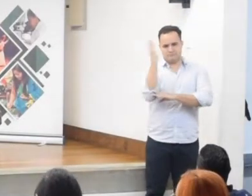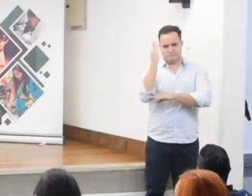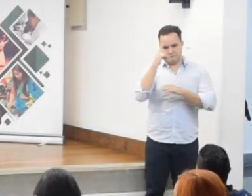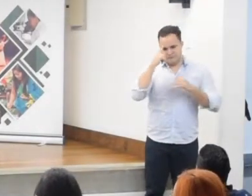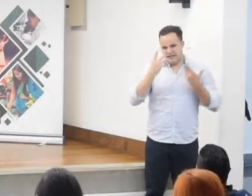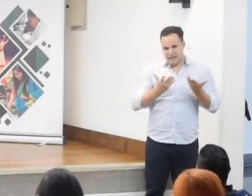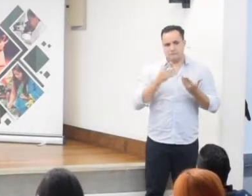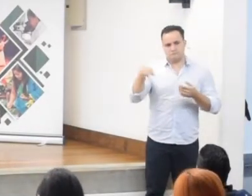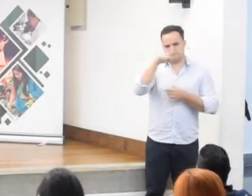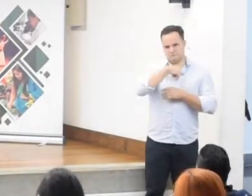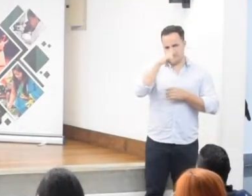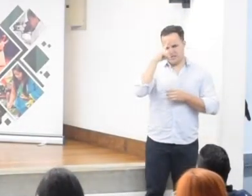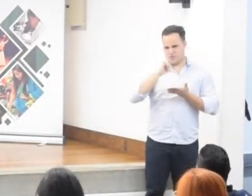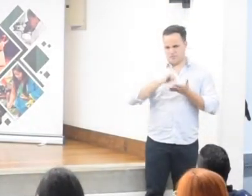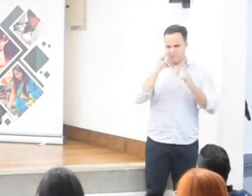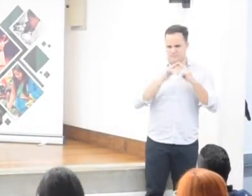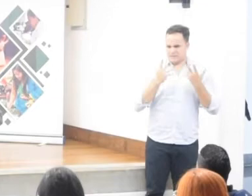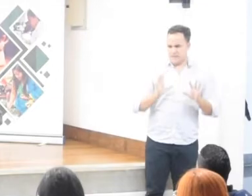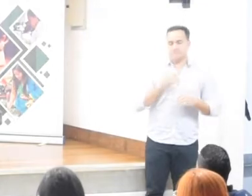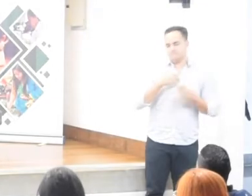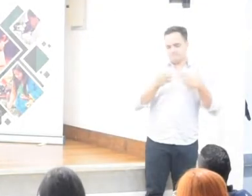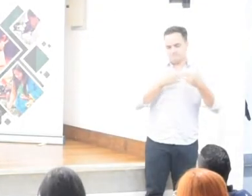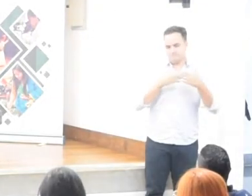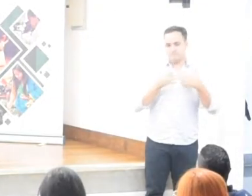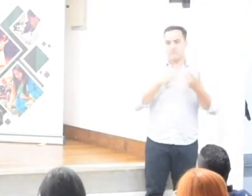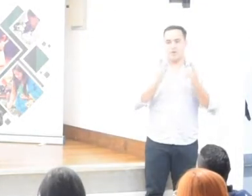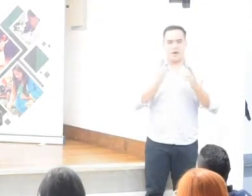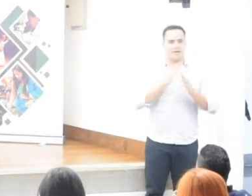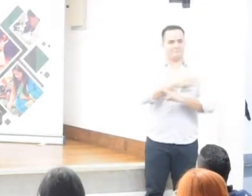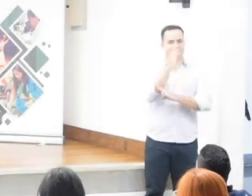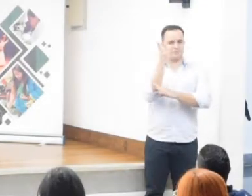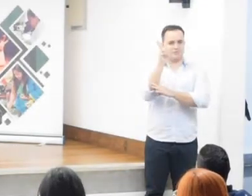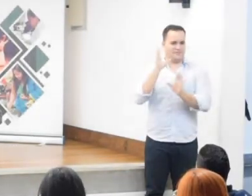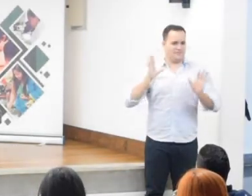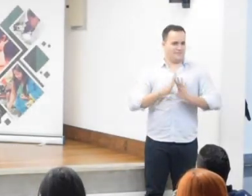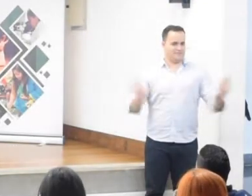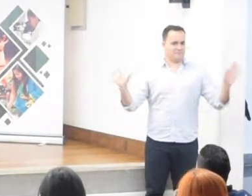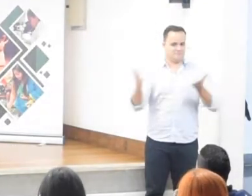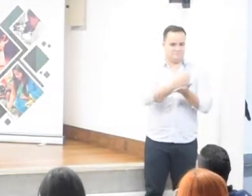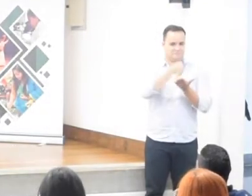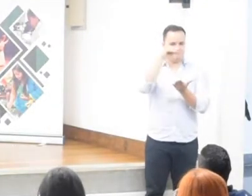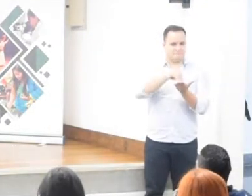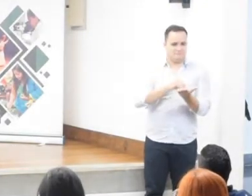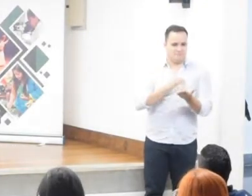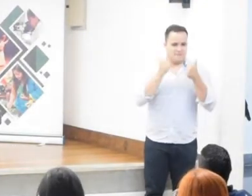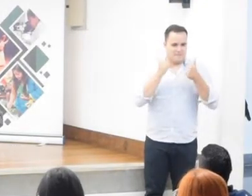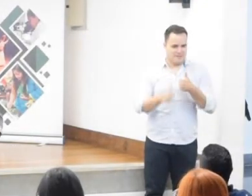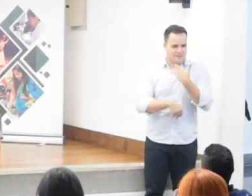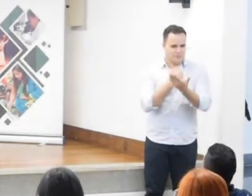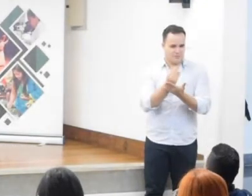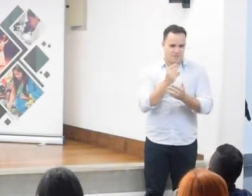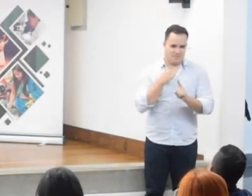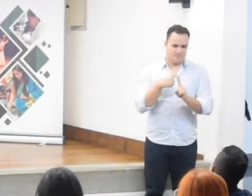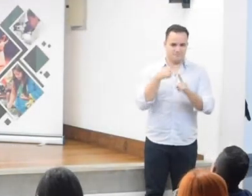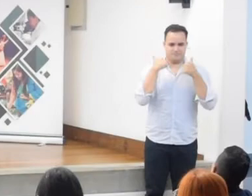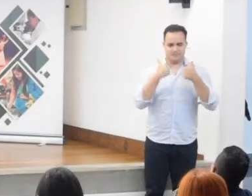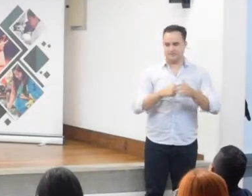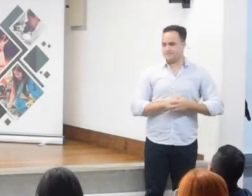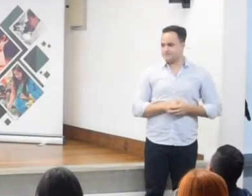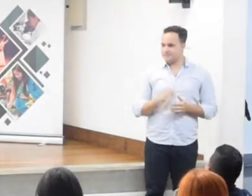y que tengamos unos muy buenos resultados pues en estos asuntos. Segundo, también quiero